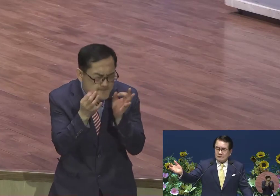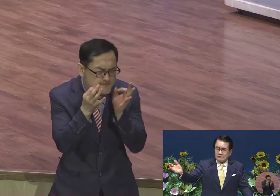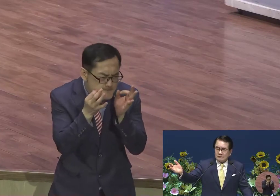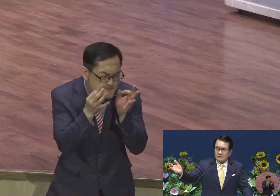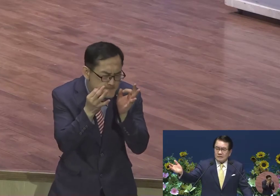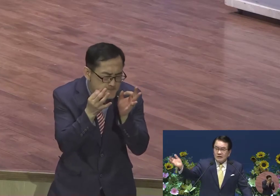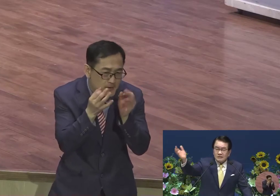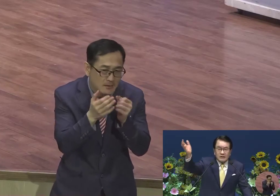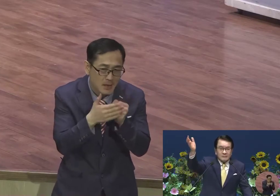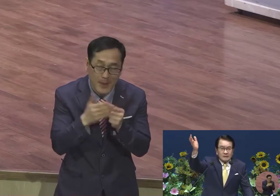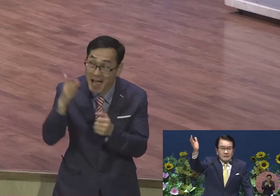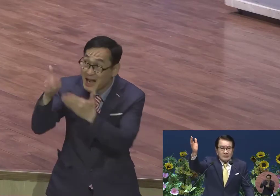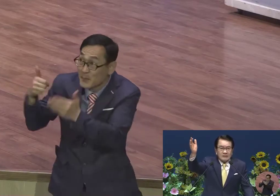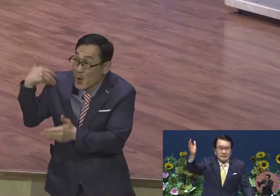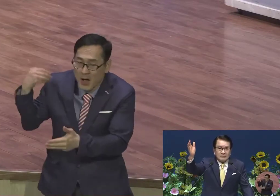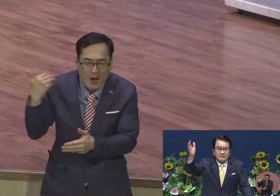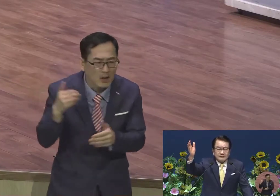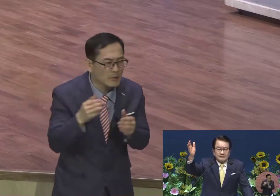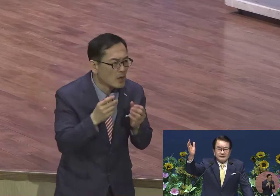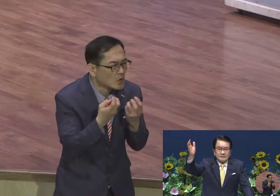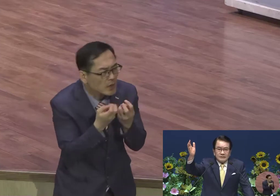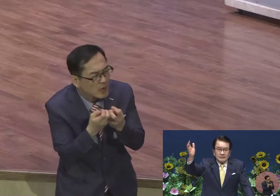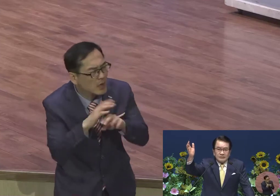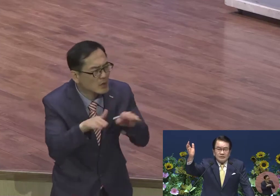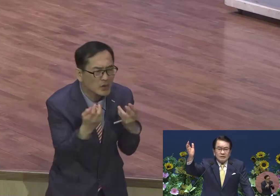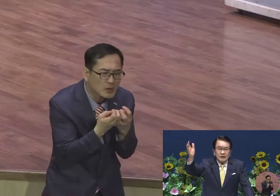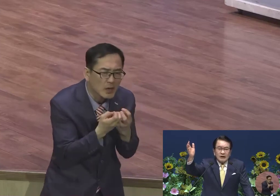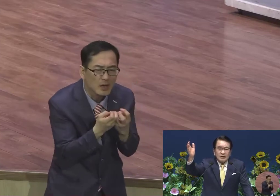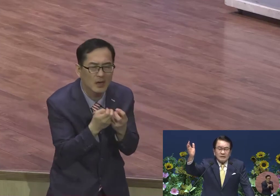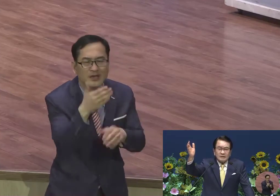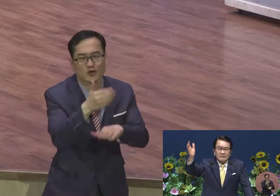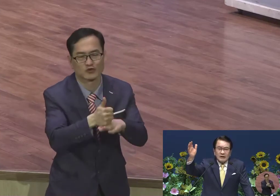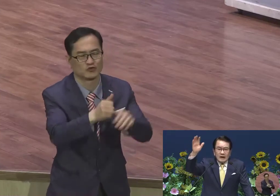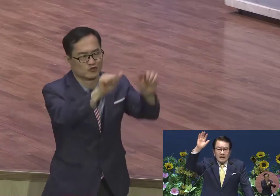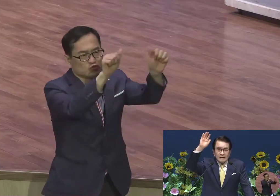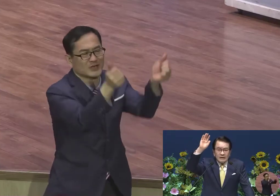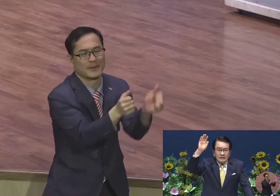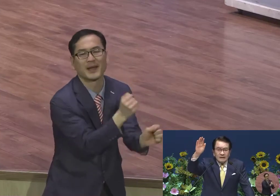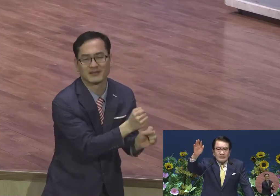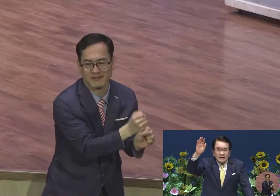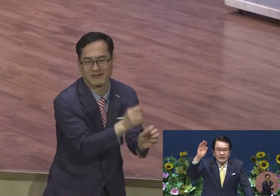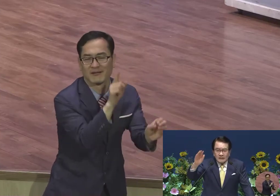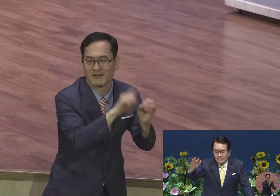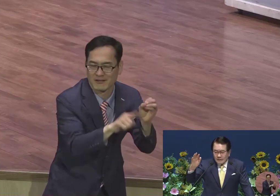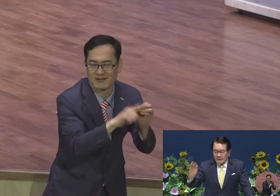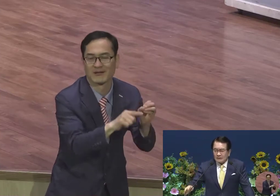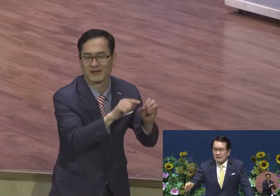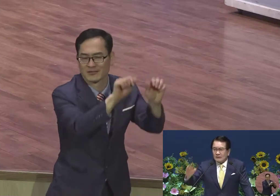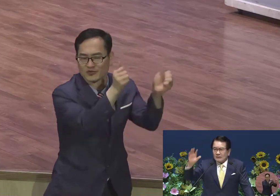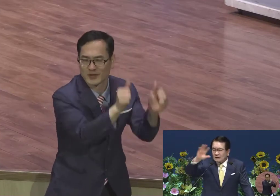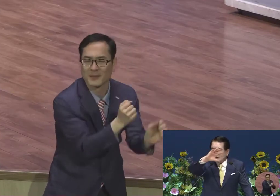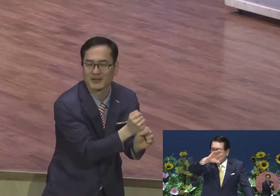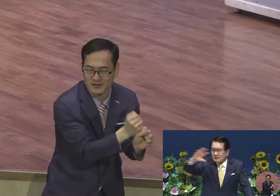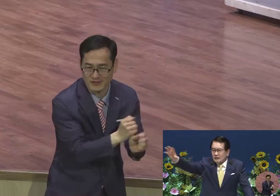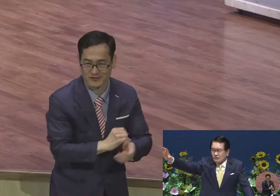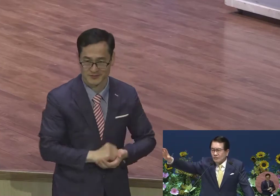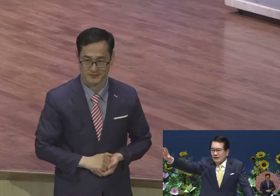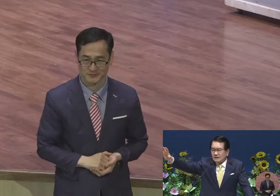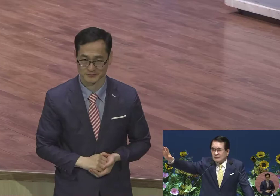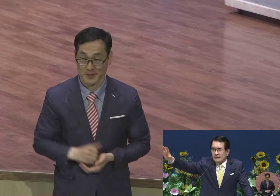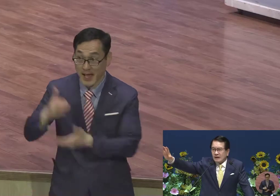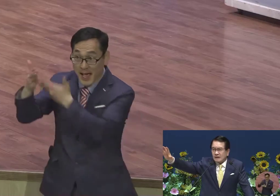형상을 만드는 거예요 성경은 하나님의 말씀은 하늘의 것 땅의 것 바다의 것 어떤